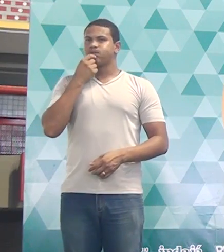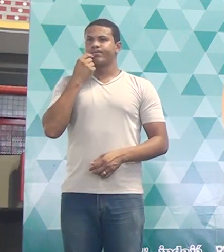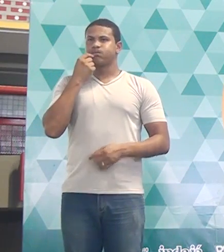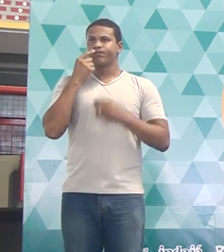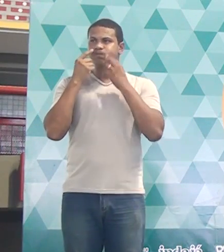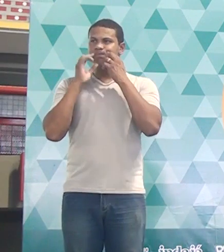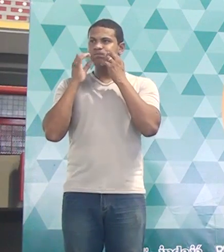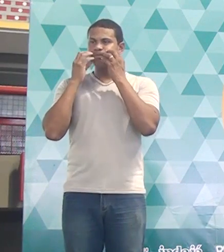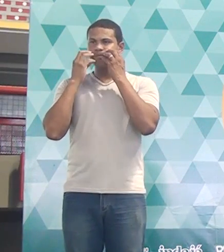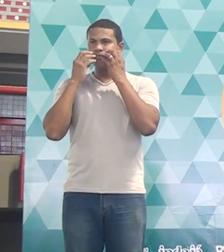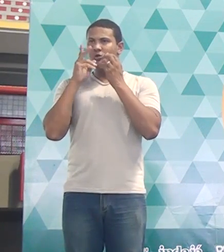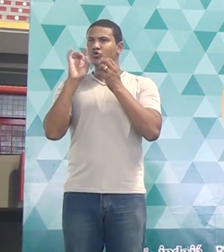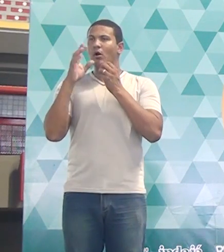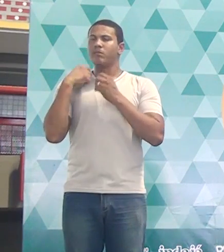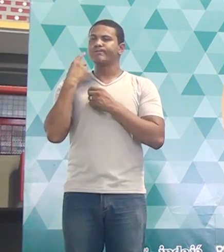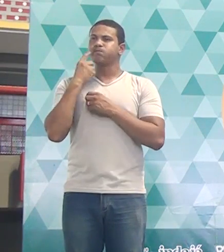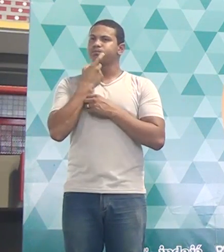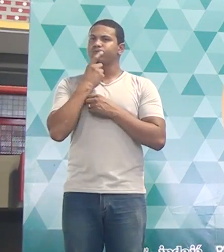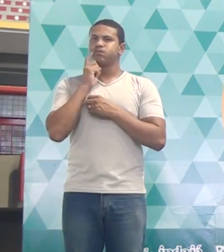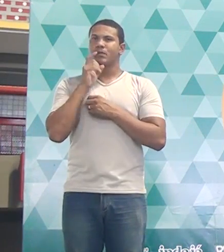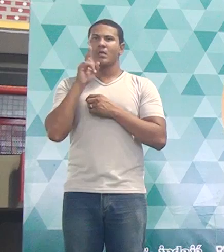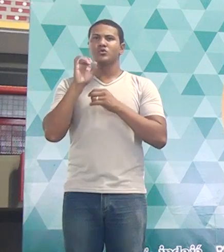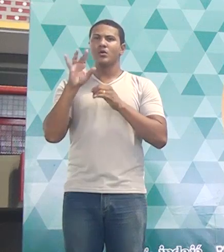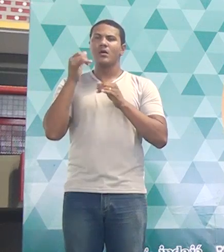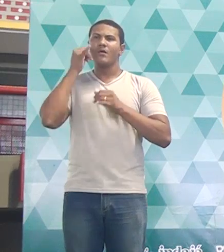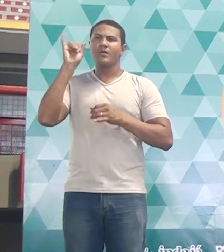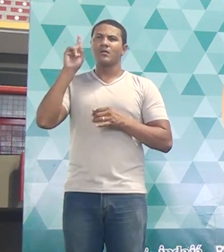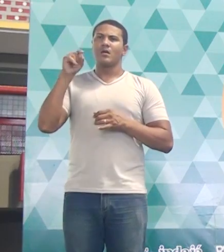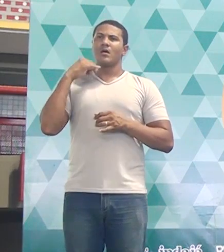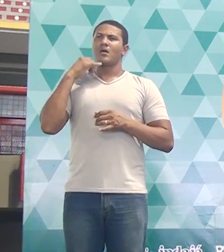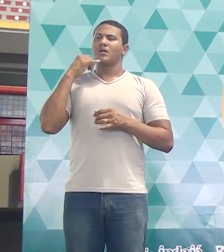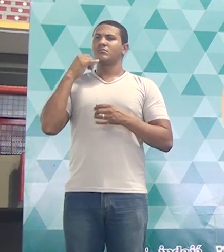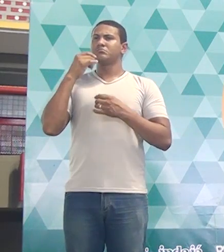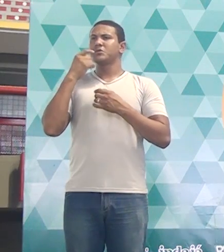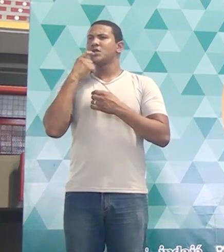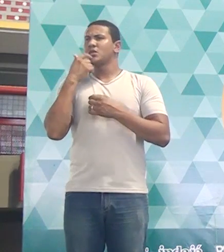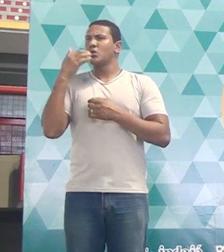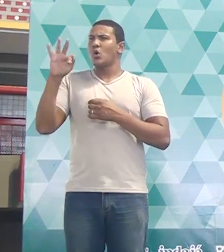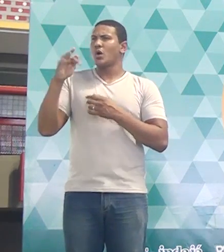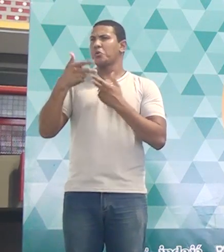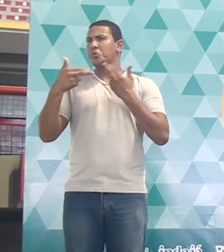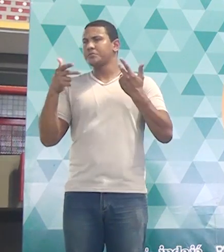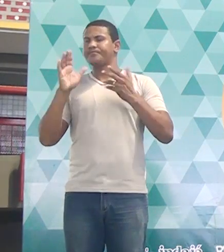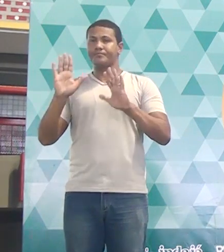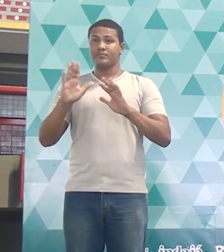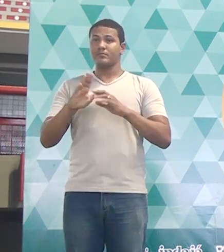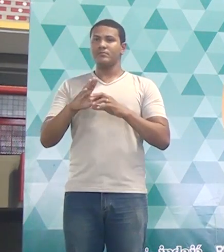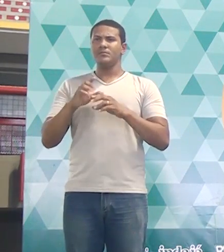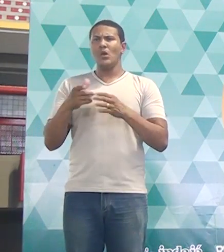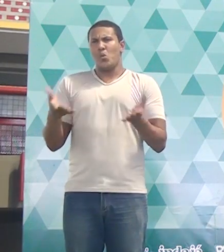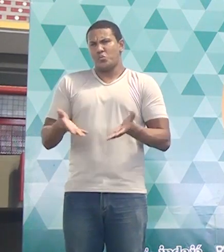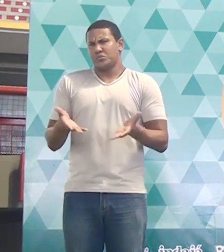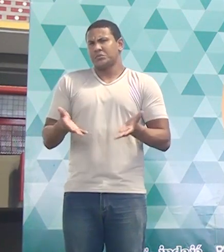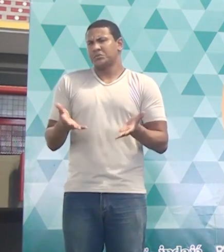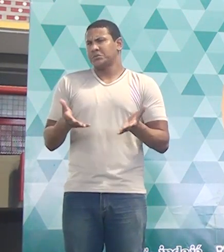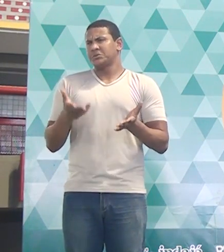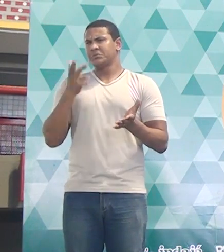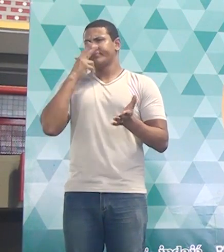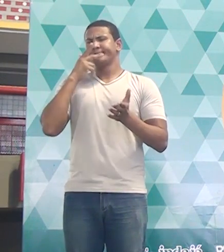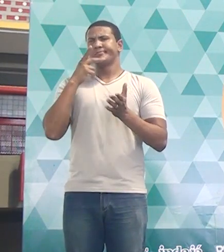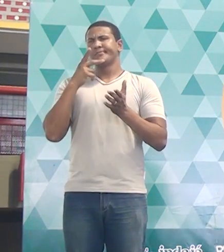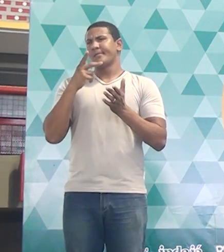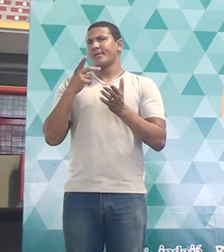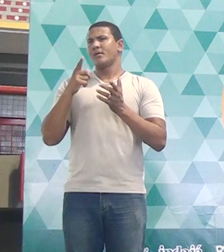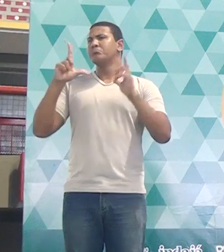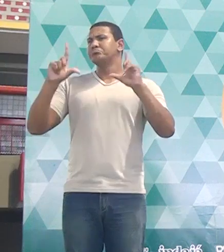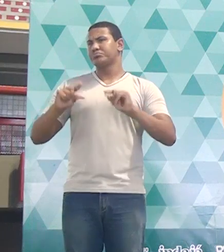para lavar ferimento. Muito usado antigamente. Hoje em dia não se usa muito, porque alguns países proibiram a venda dele, porque